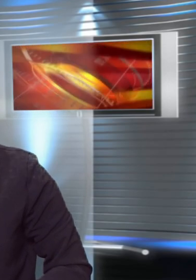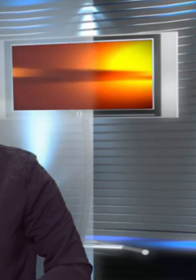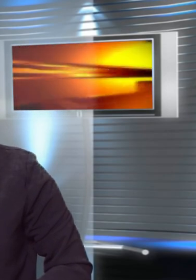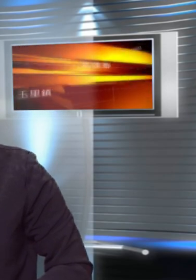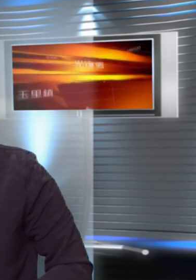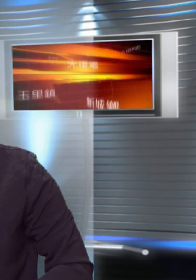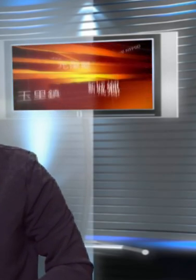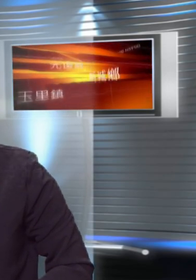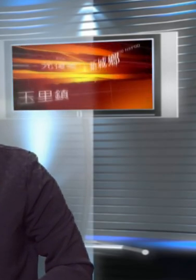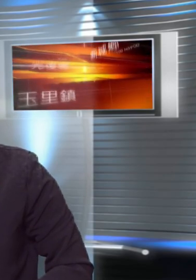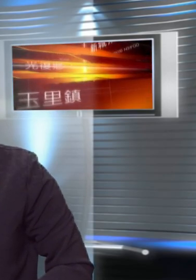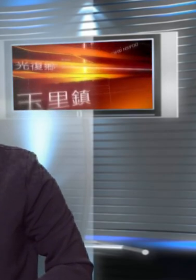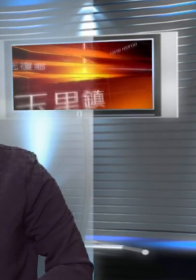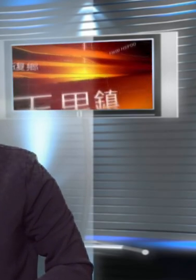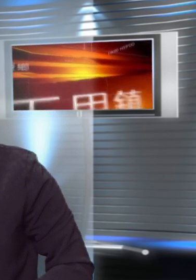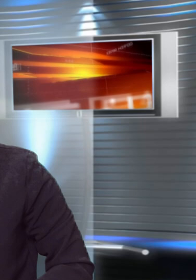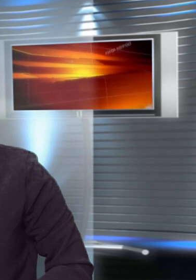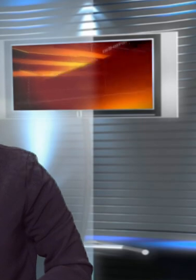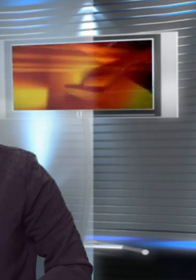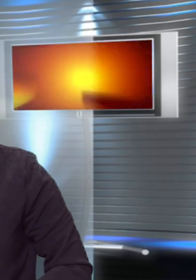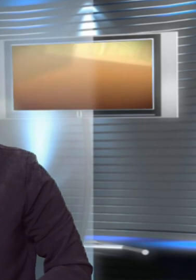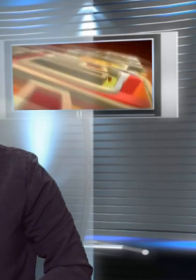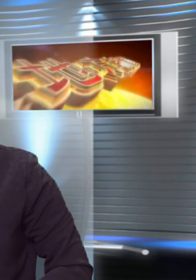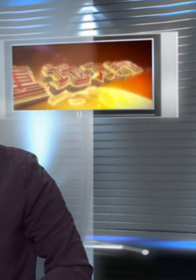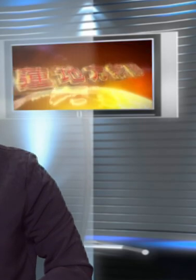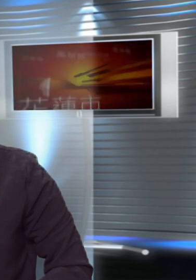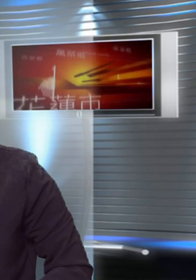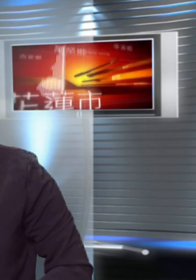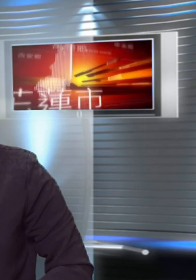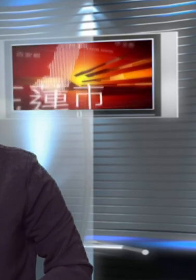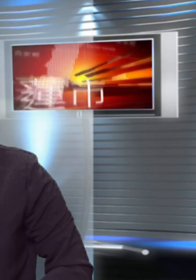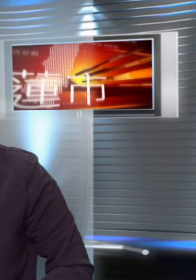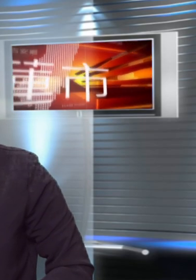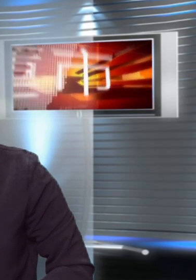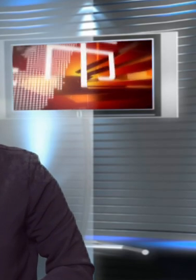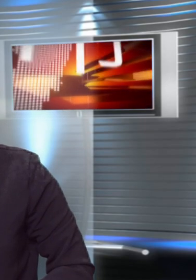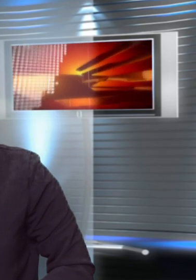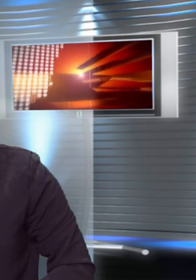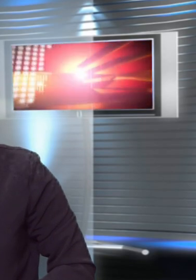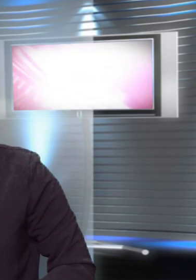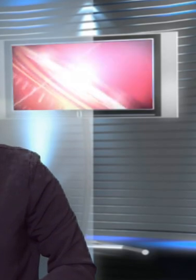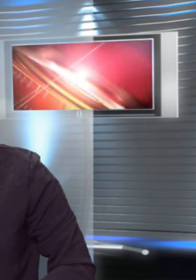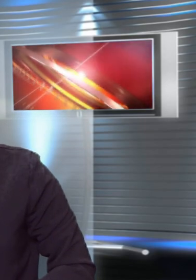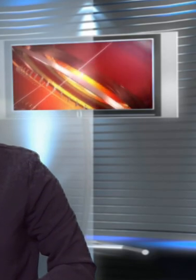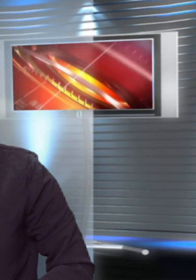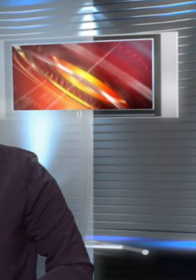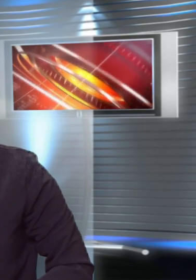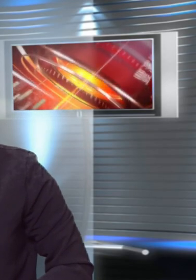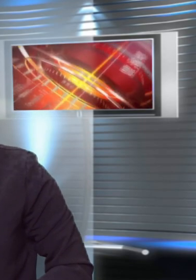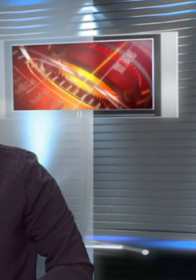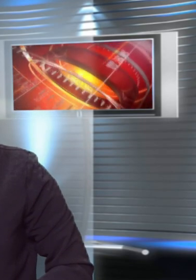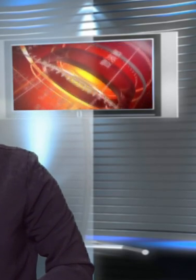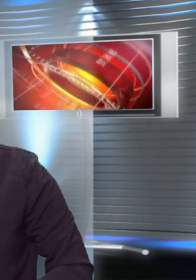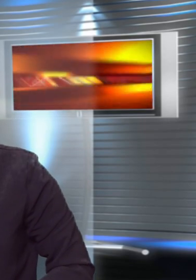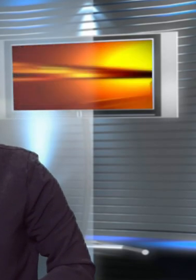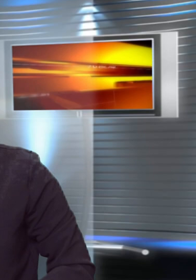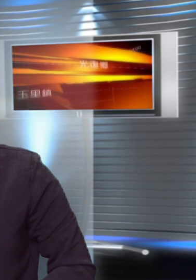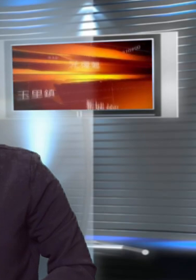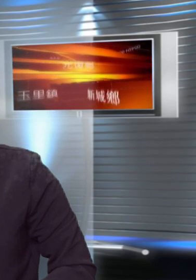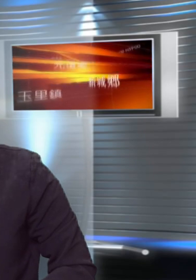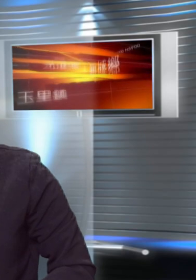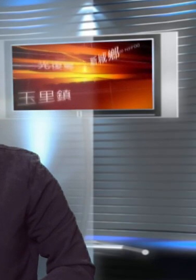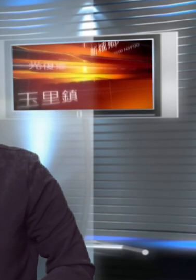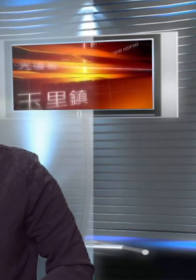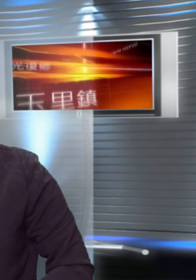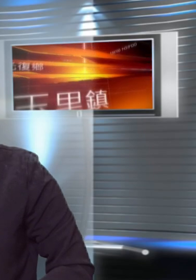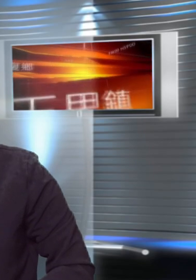布了13张的足迹，包含了慈济大学、慈济医院，还有酒吧、餐饮店等等。那么花